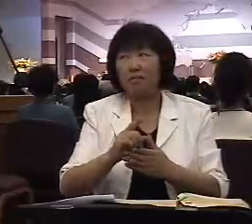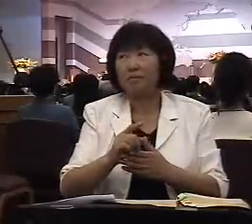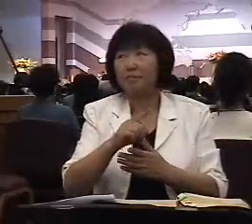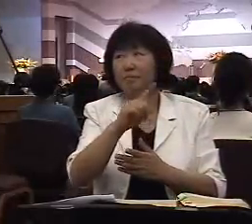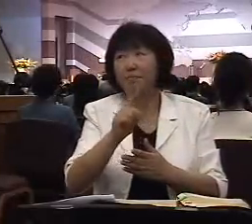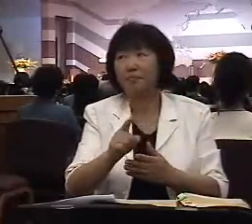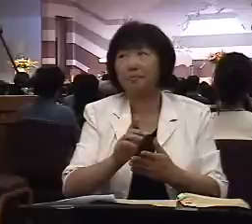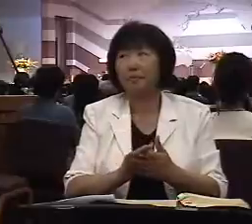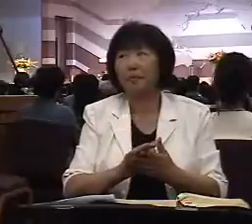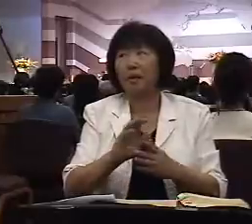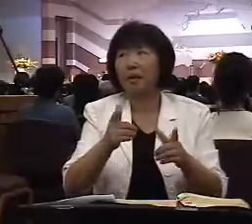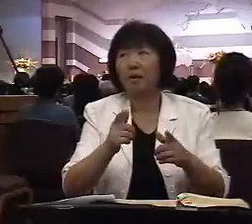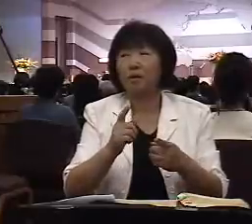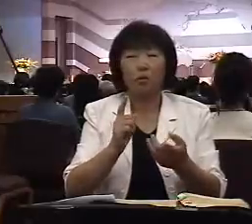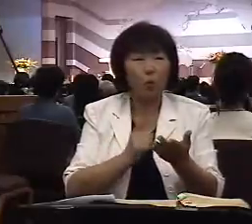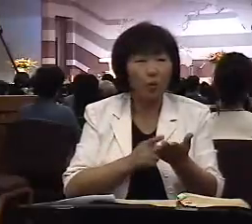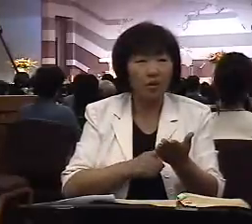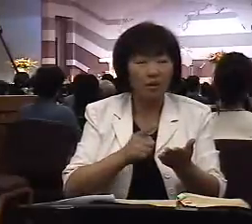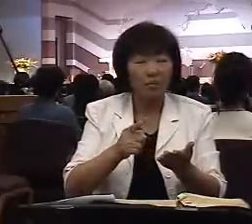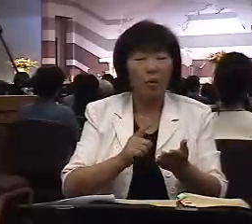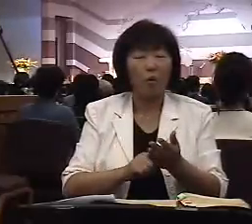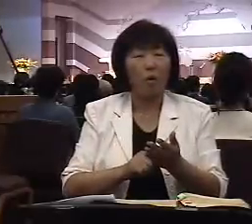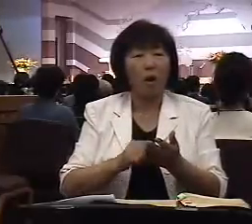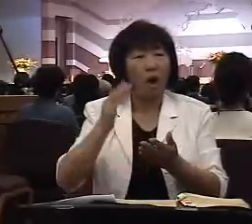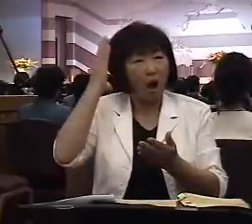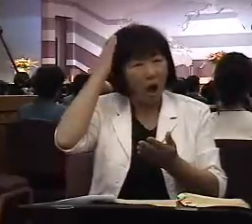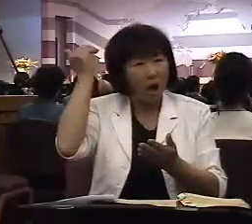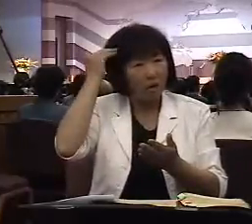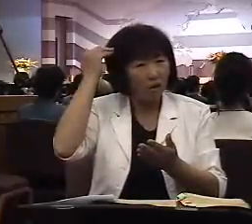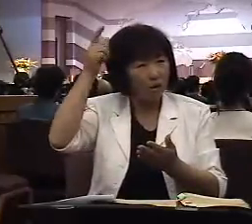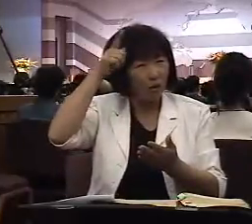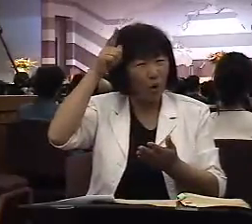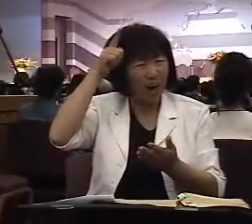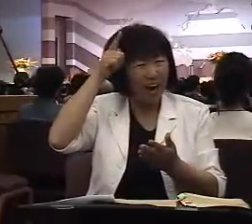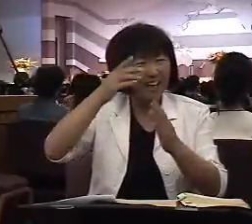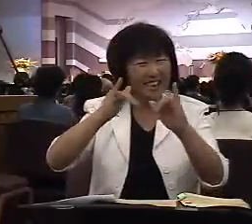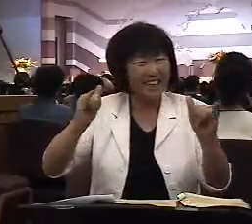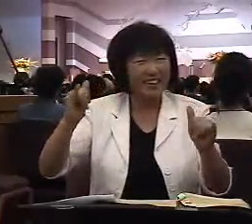아니 도대체 요새 한국을 보면요, 소가 사람 잡아요.